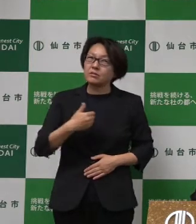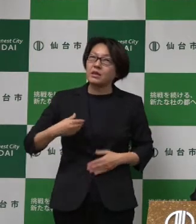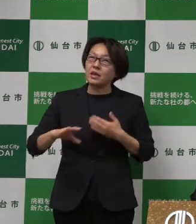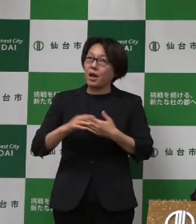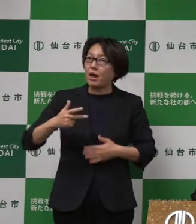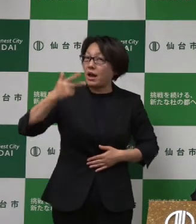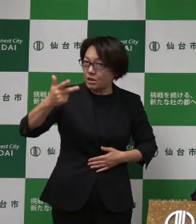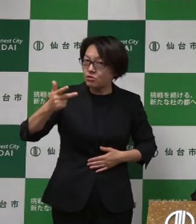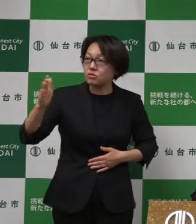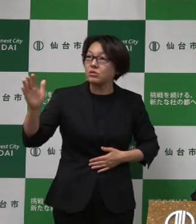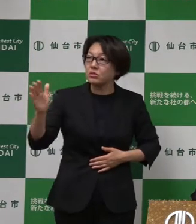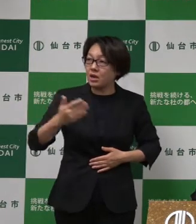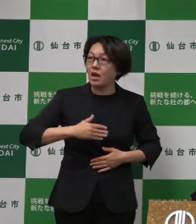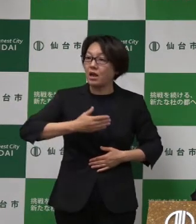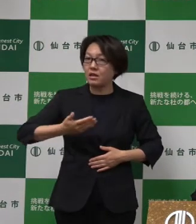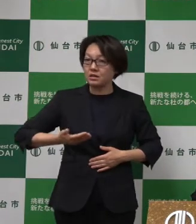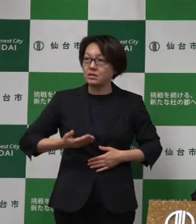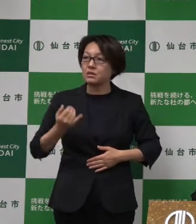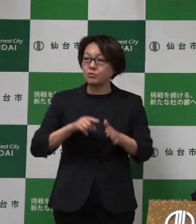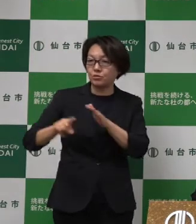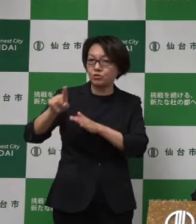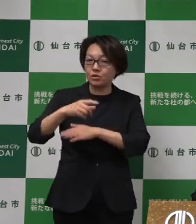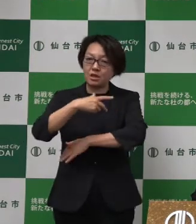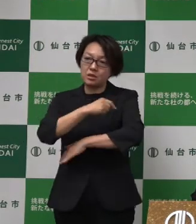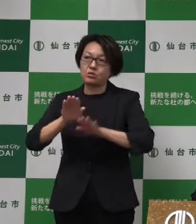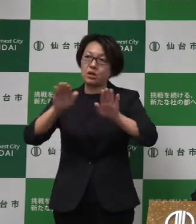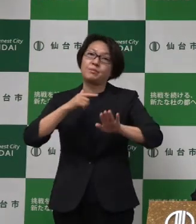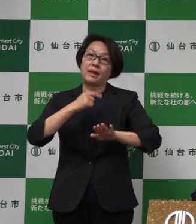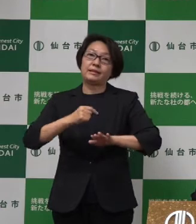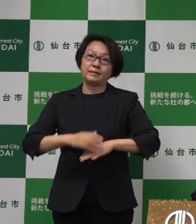来週には動き始めると思ってはいました。このあたりだと思っています